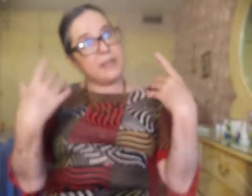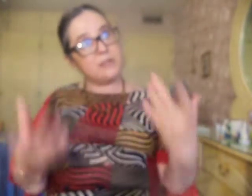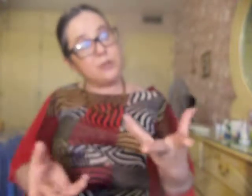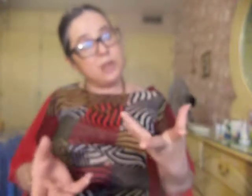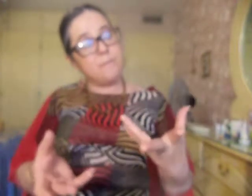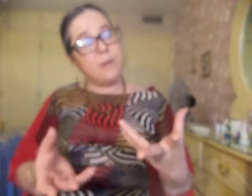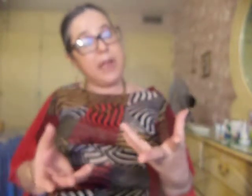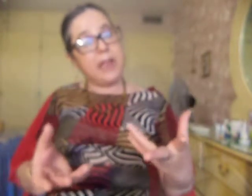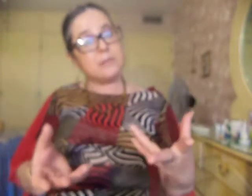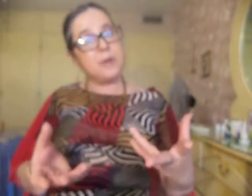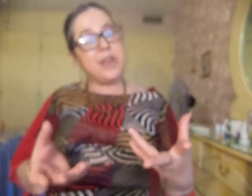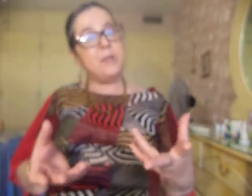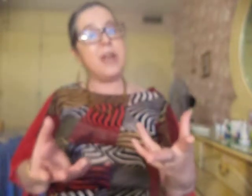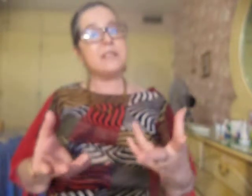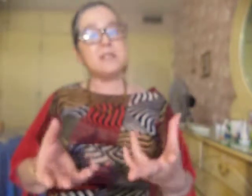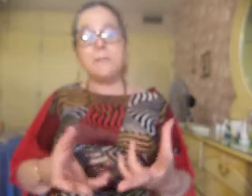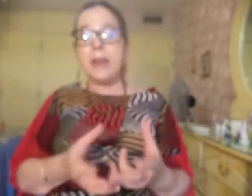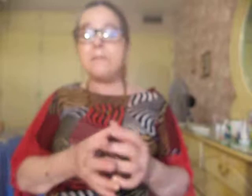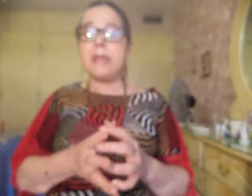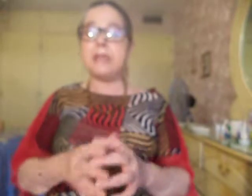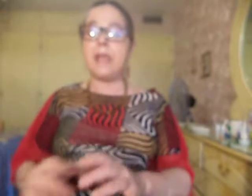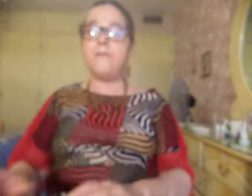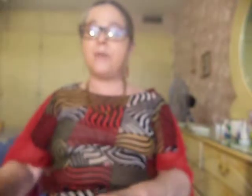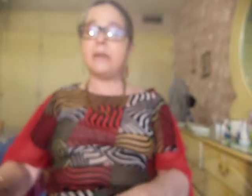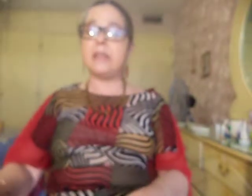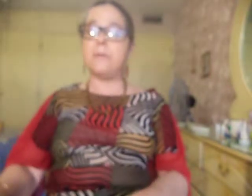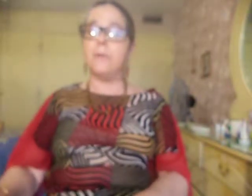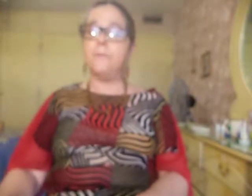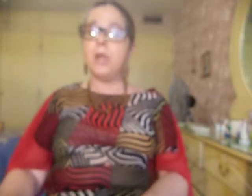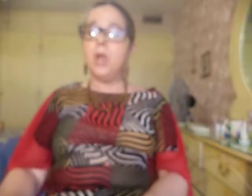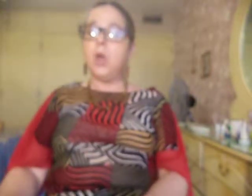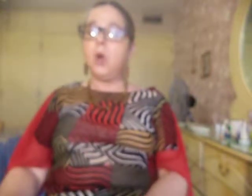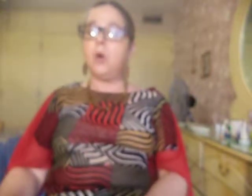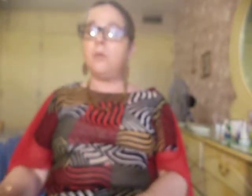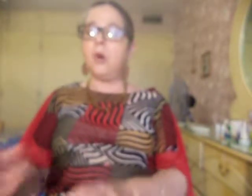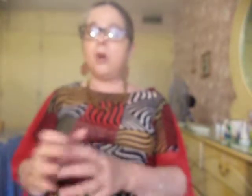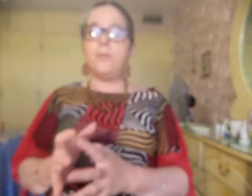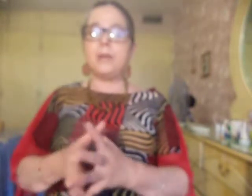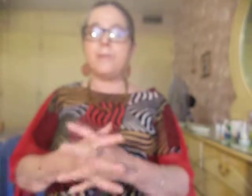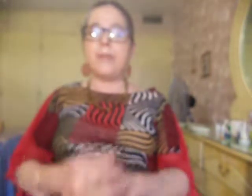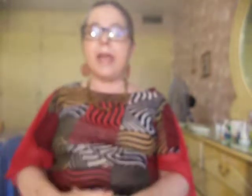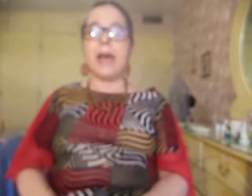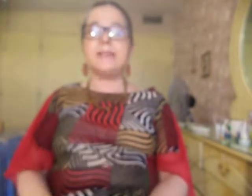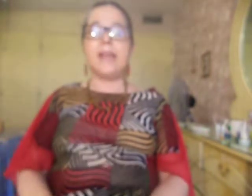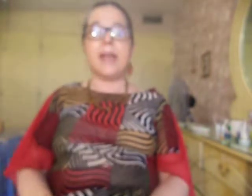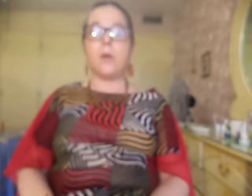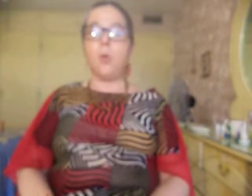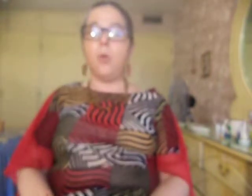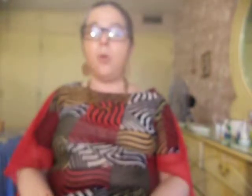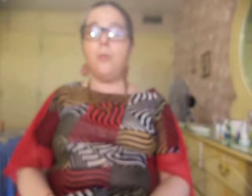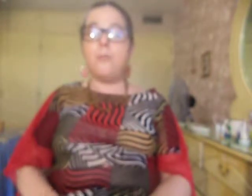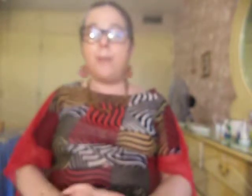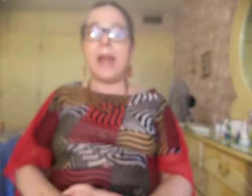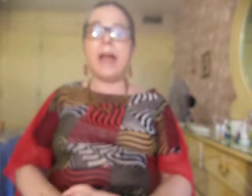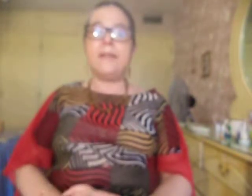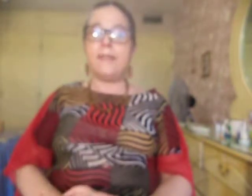estoy exponiendo es meramente informativo. ¿Cómo puede hacer un plan de